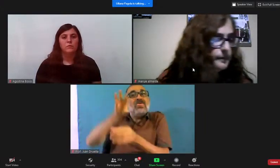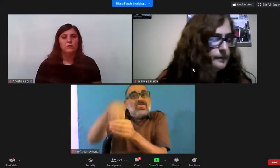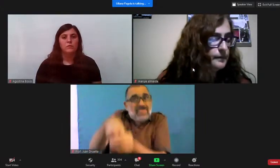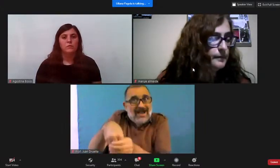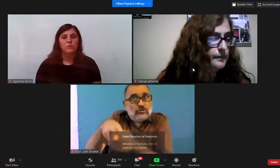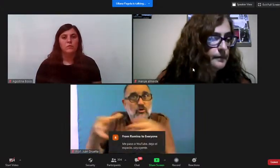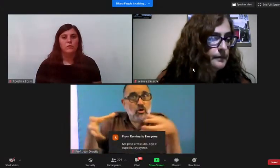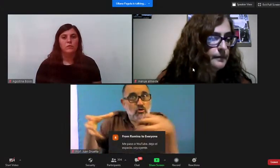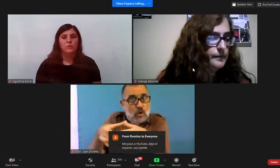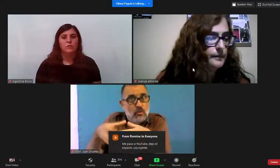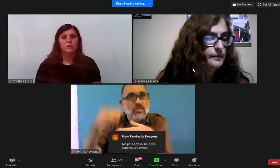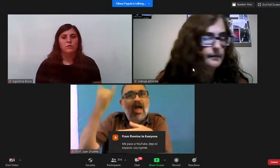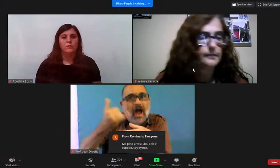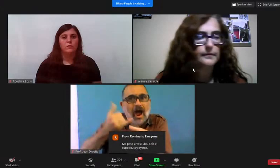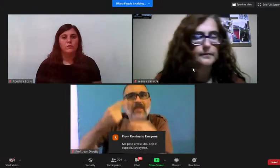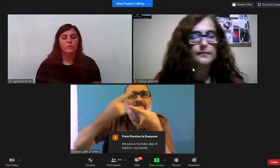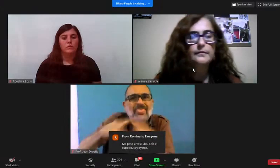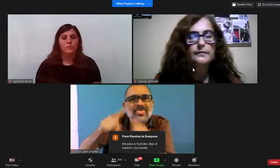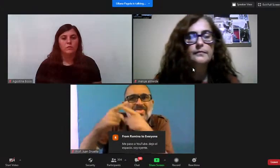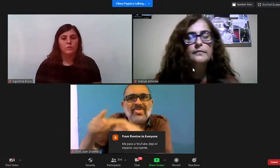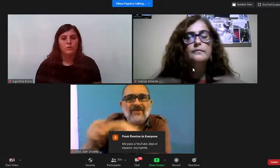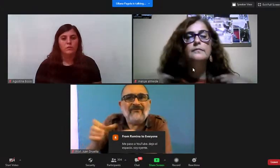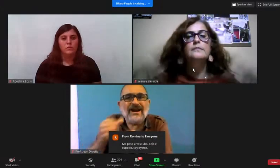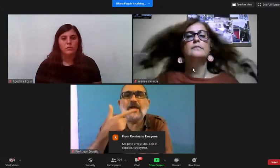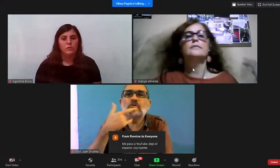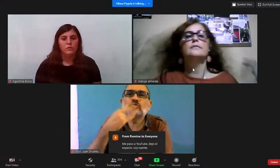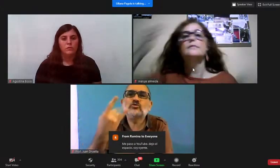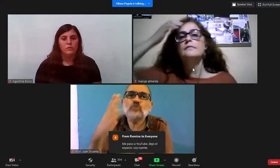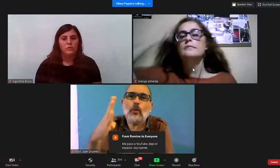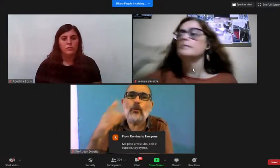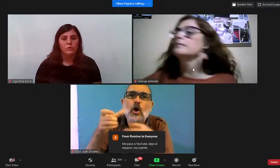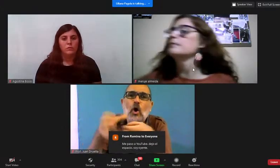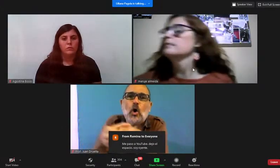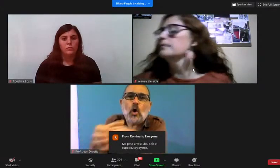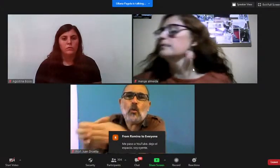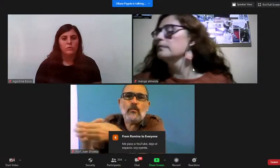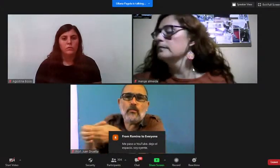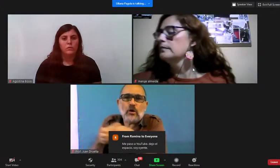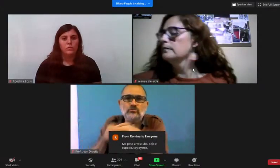personas sordas y nada más, sino que también dentro de la comunidad sorda hay,